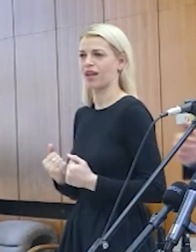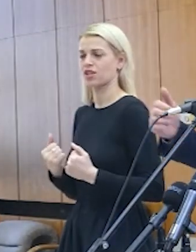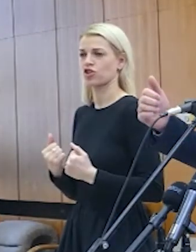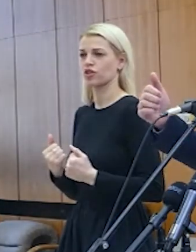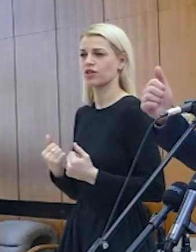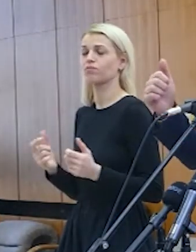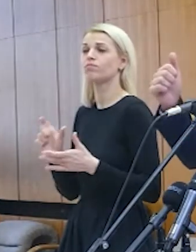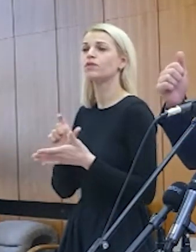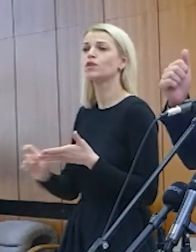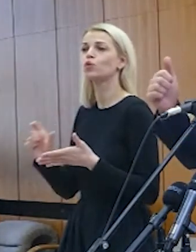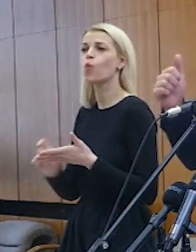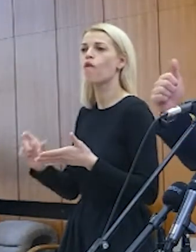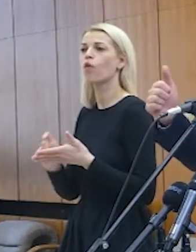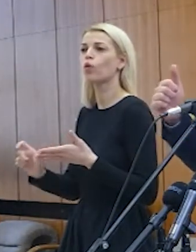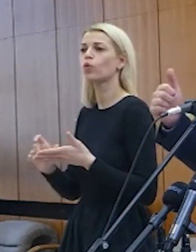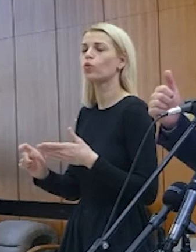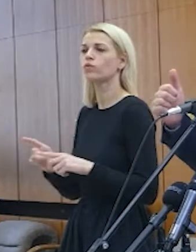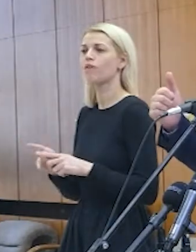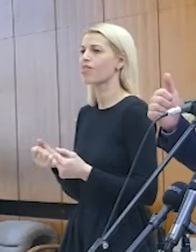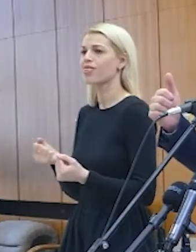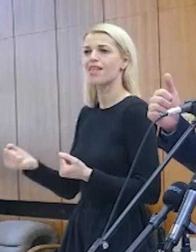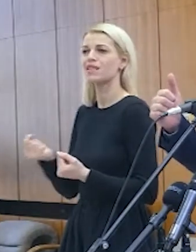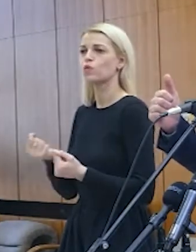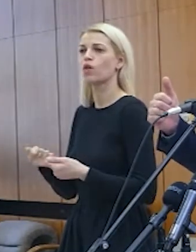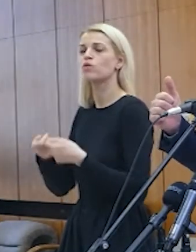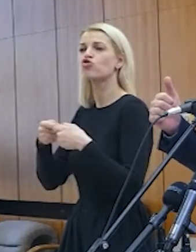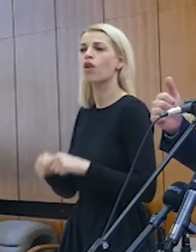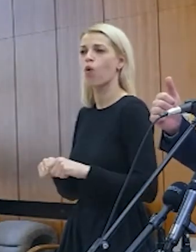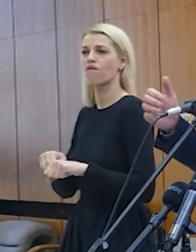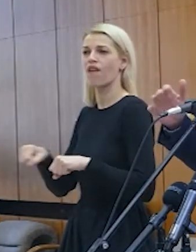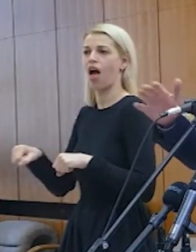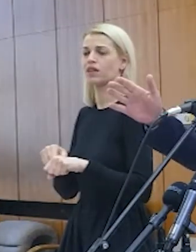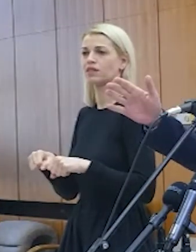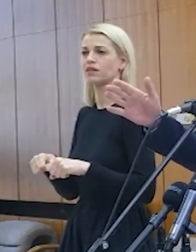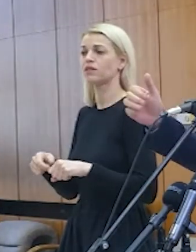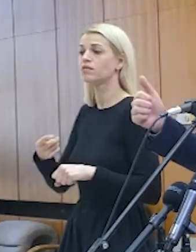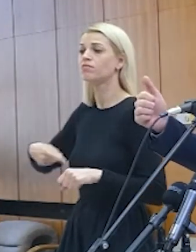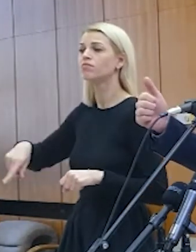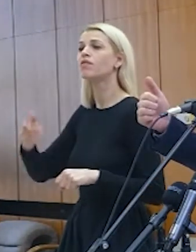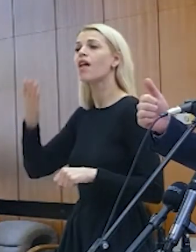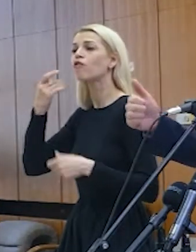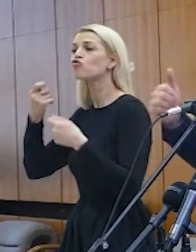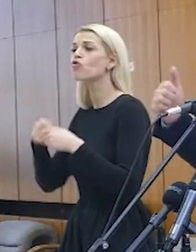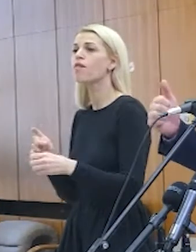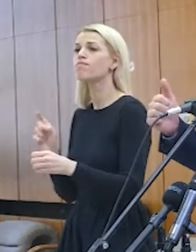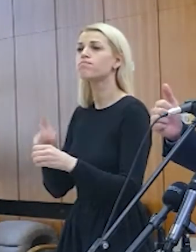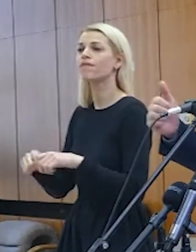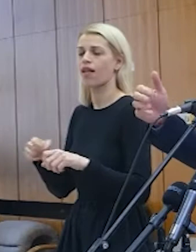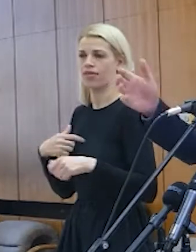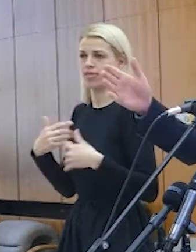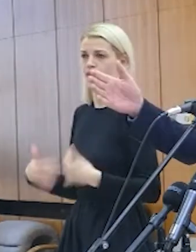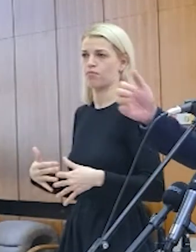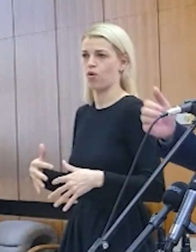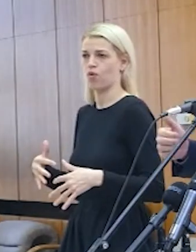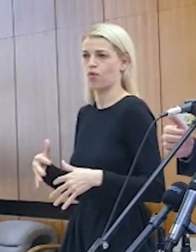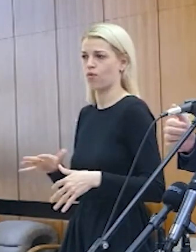spôsobený úplnou neskúsenosťou členov vlády. Nikto z nás nebol vo vláde. To treba na rovinu povedať. Ale k tomuto, čo nie je